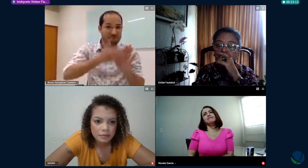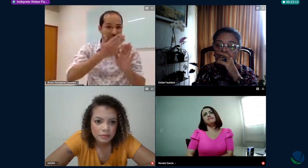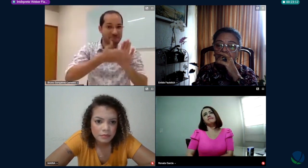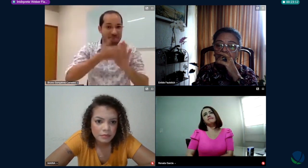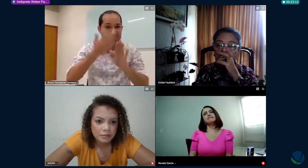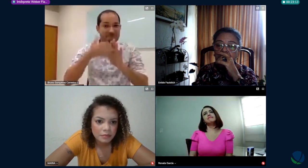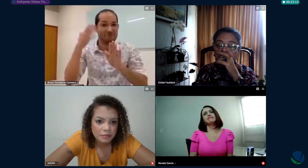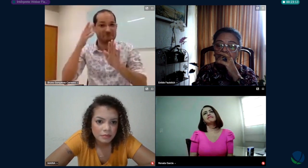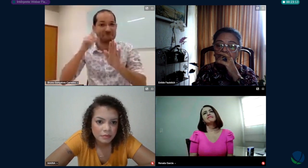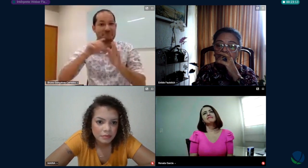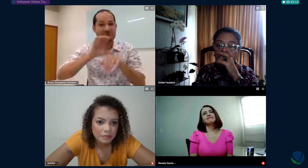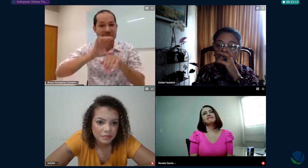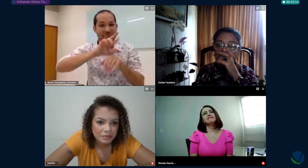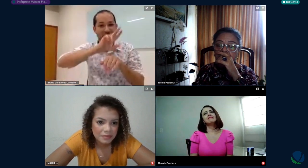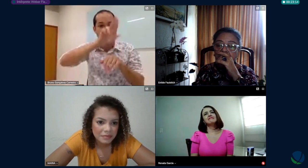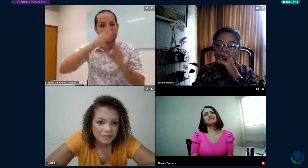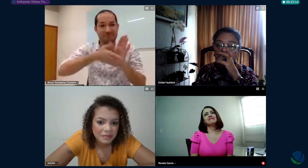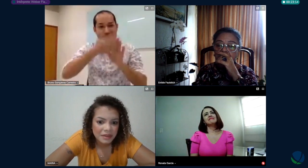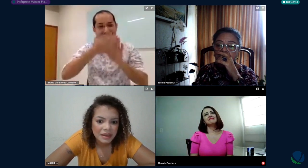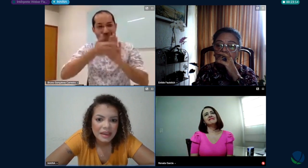trabalho.